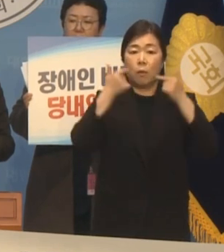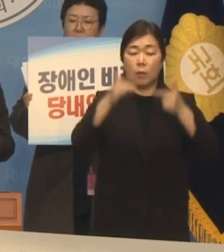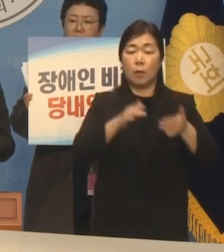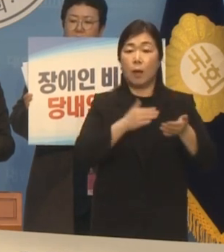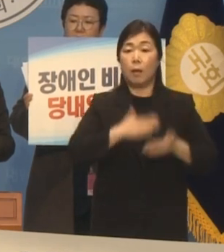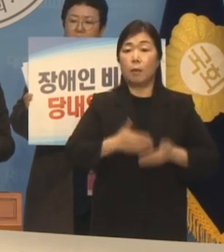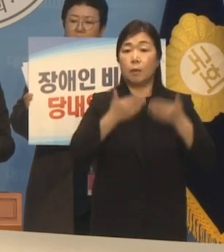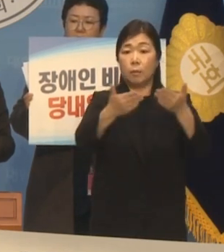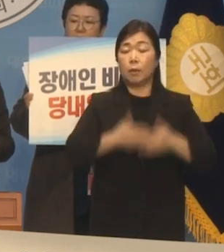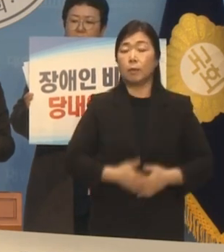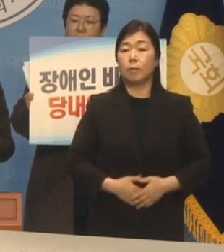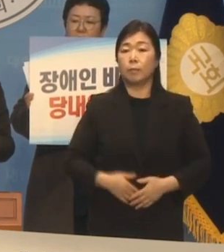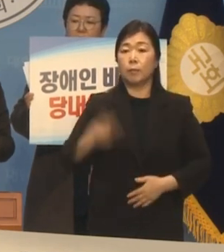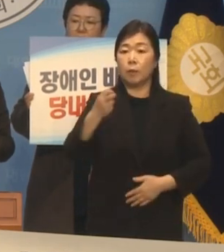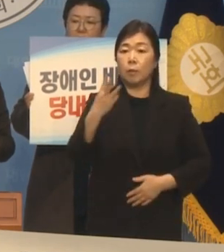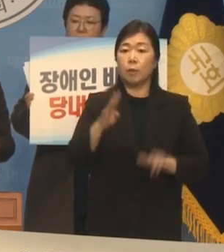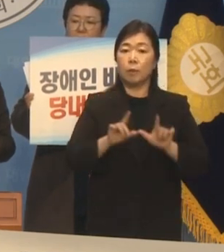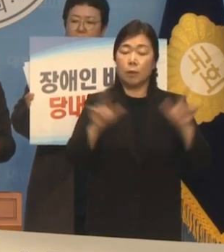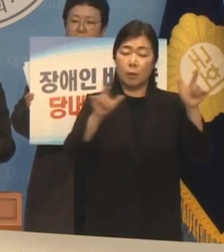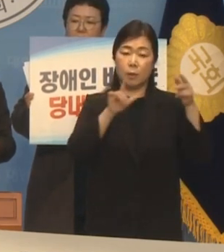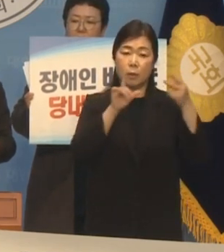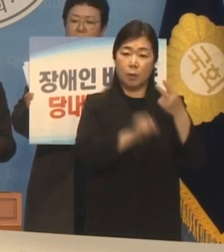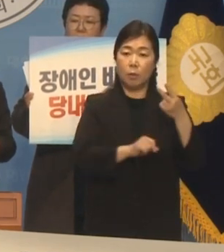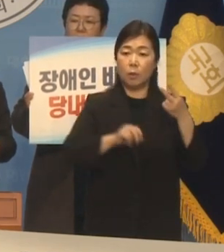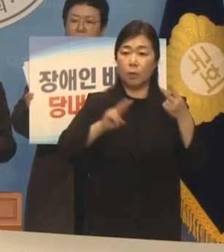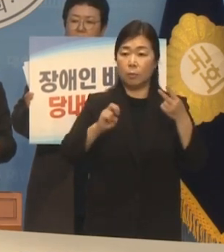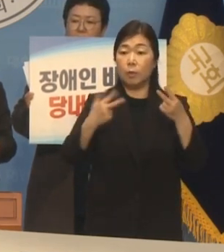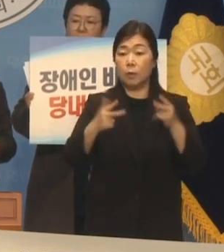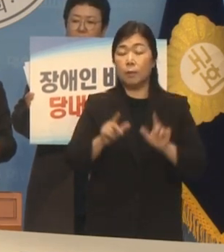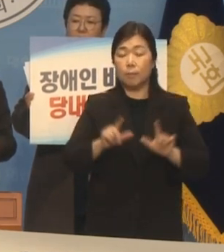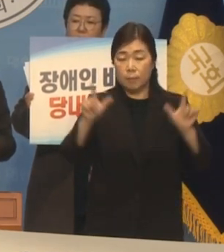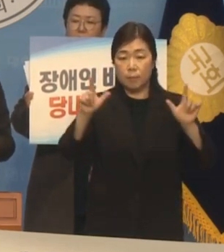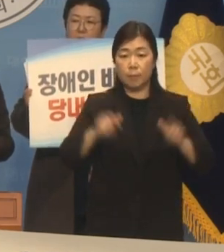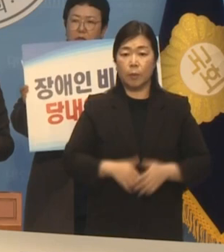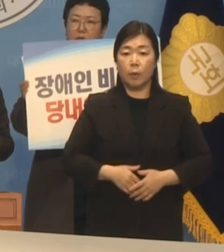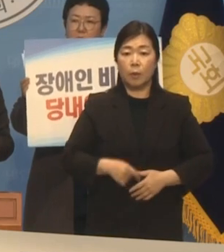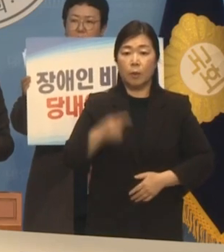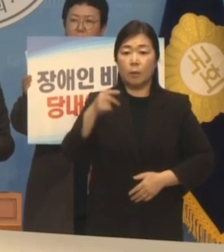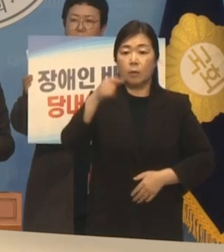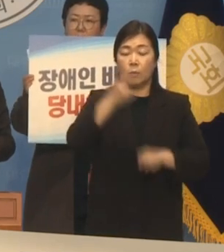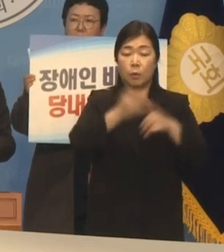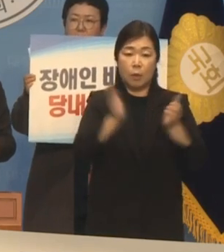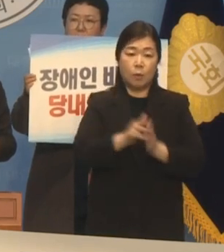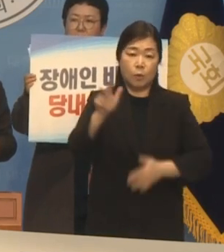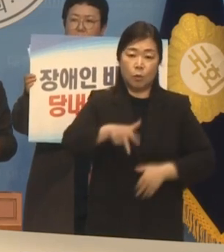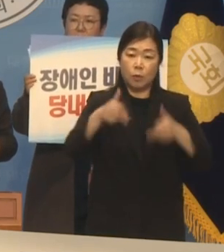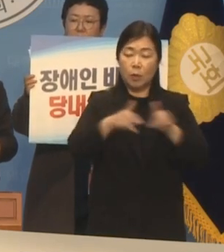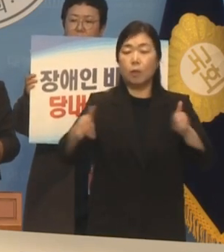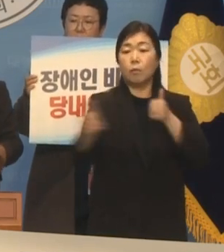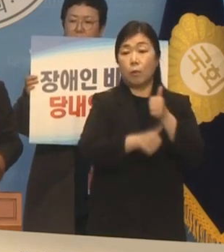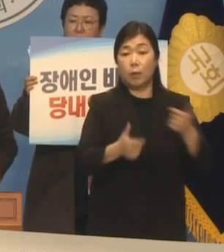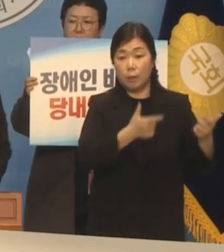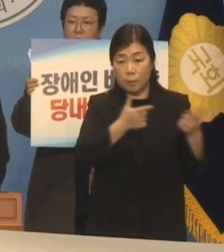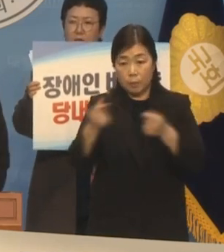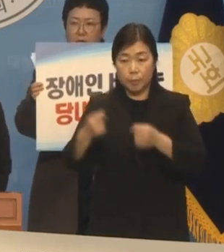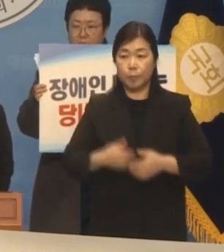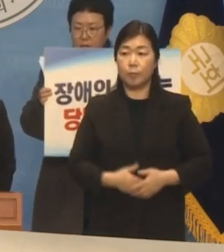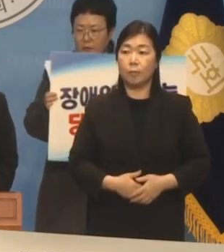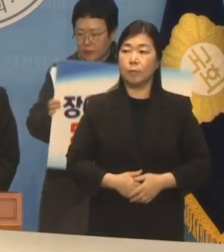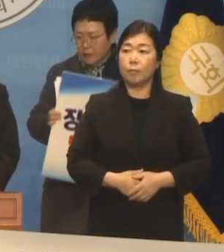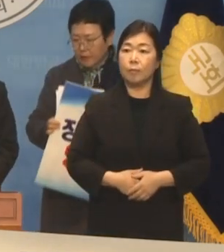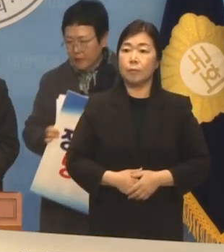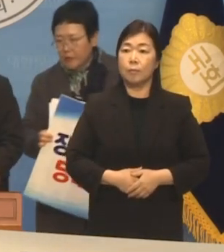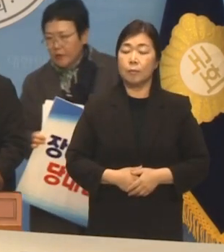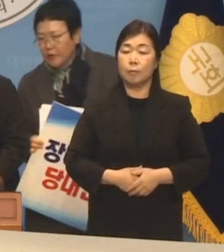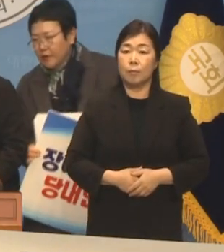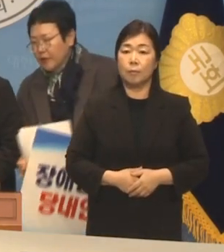밝히는 바이다 2023년 2월 27일 더불어민주당 전국 장애 위원회